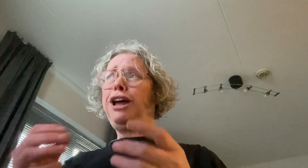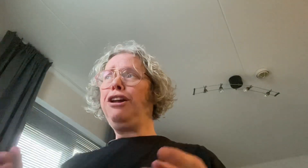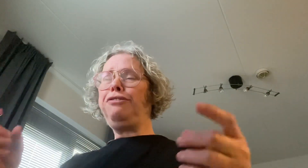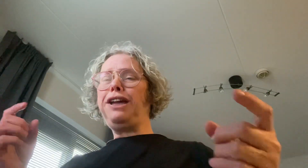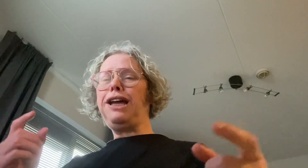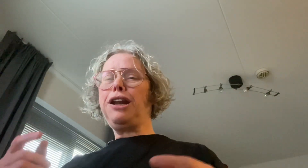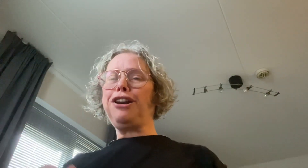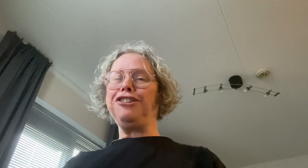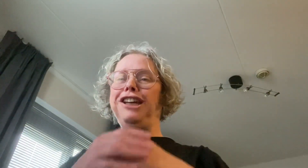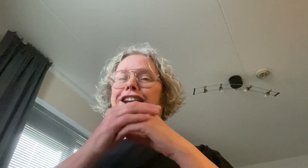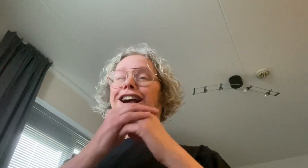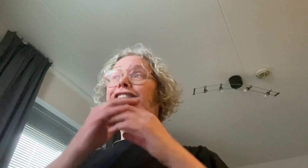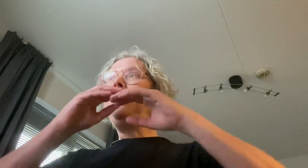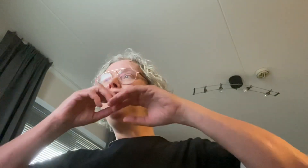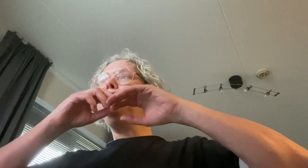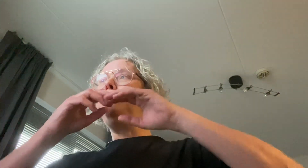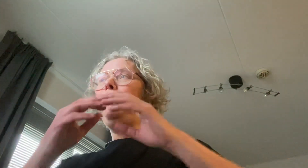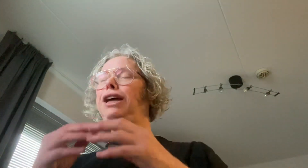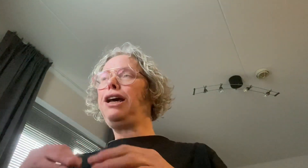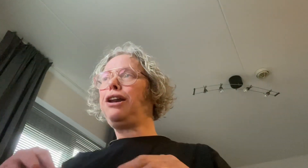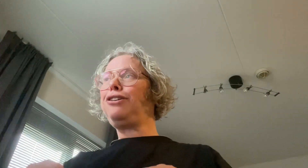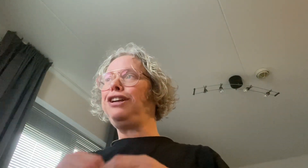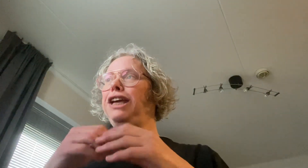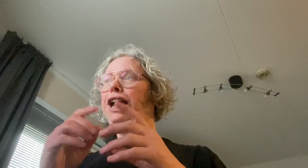oeh. Veronica, Veronica,